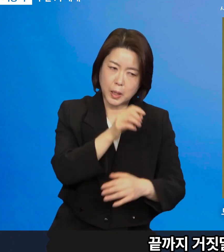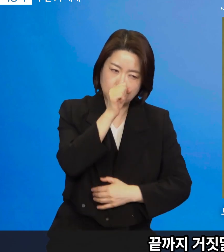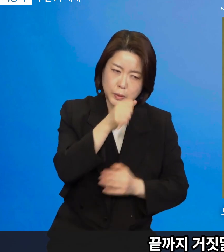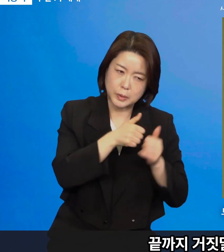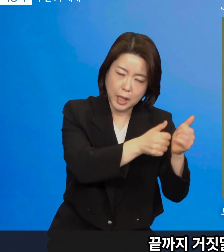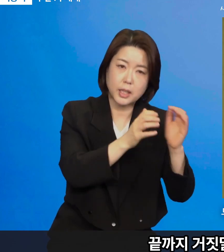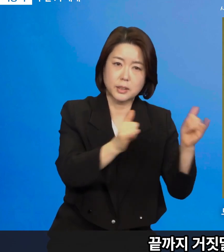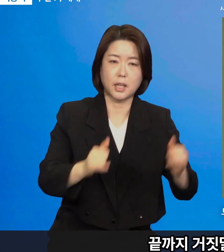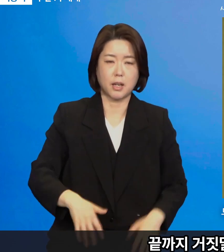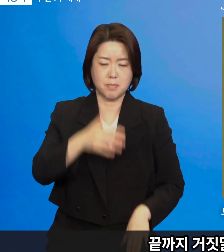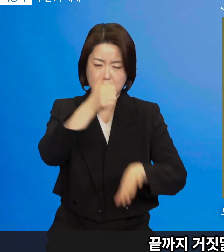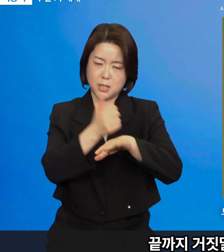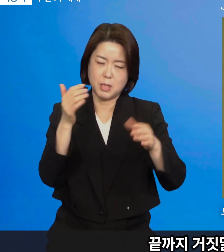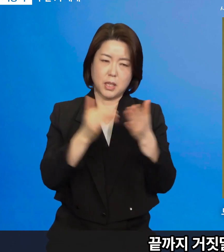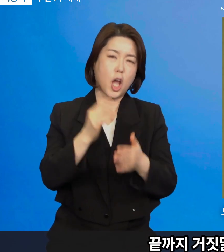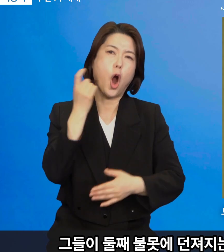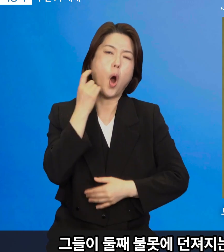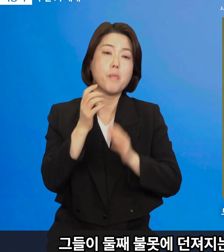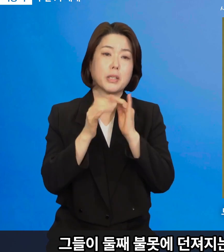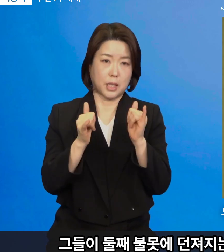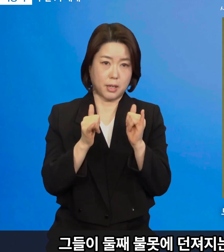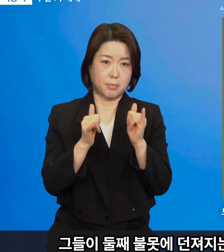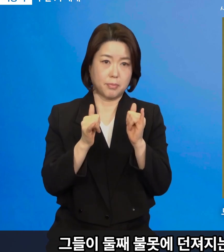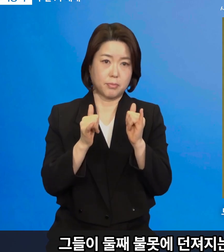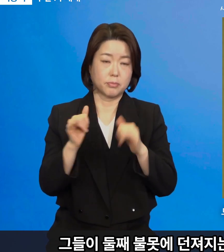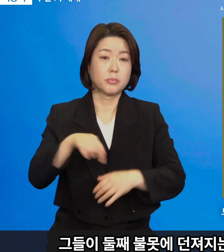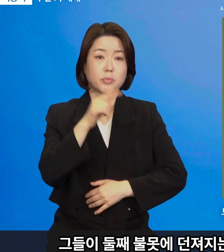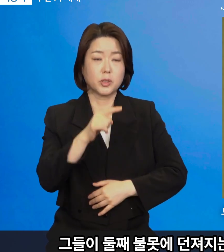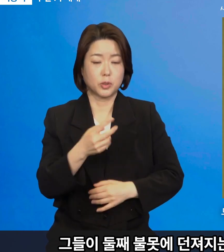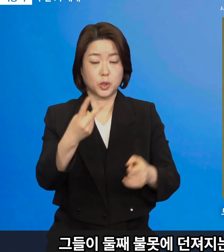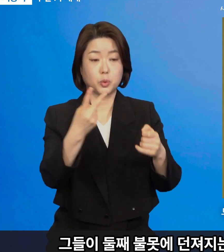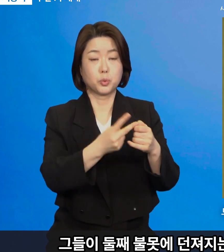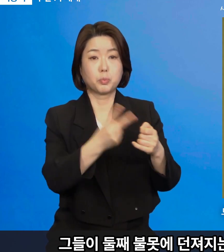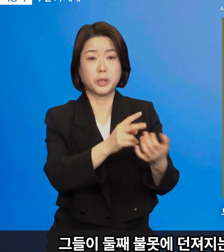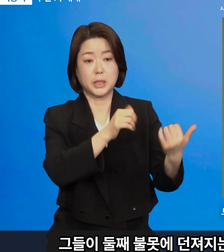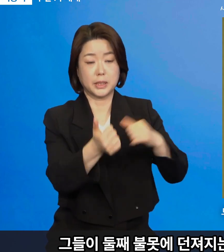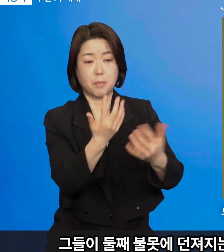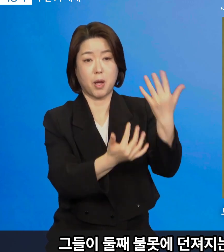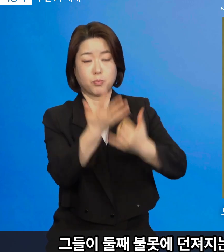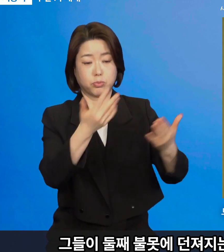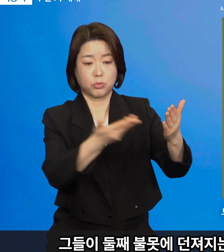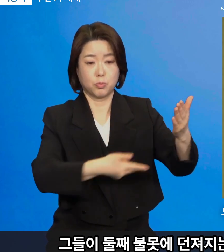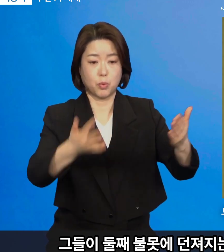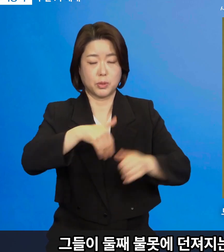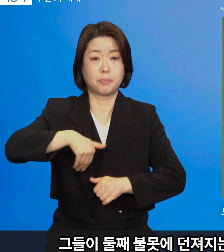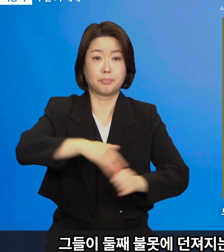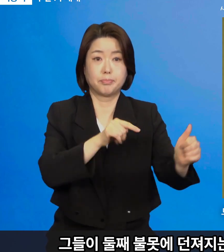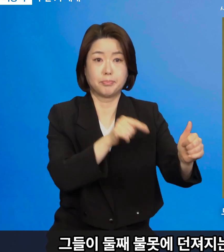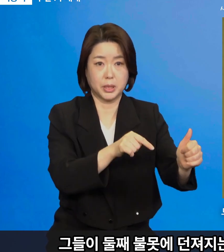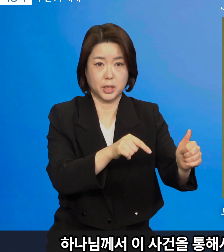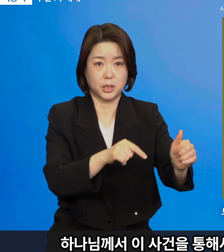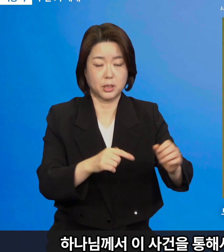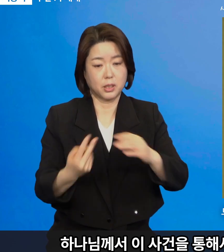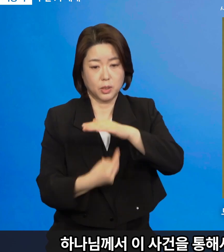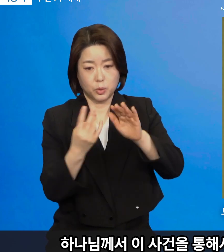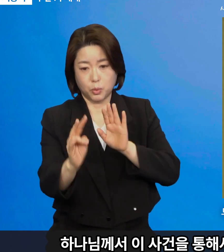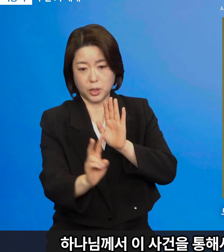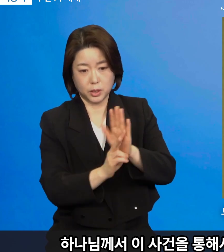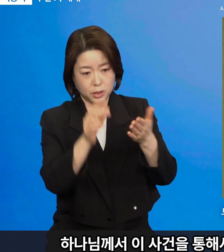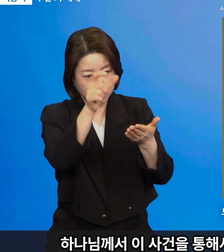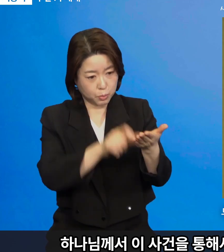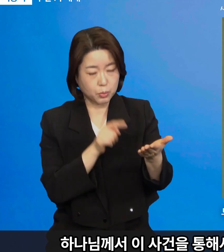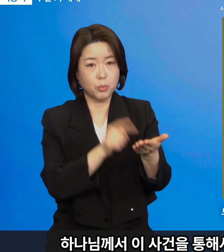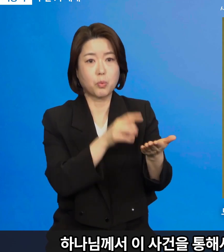끝까지 거짓말하는 사람들, 그들이 둘째 불못에 던져지는 그 말씀이 계시록에 나와요. 그러니까